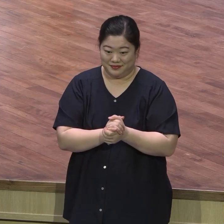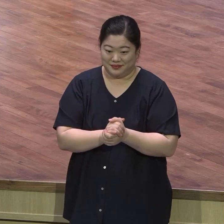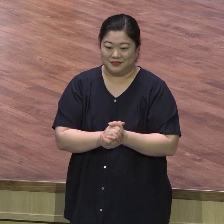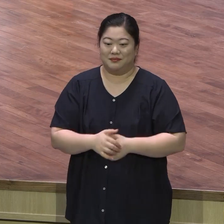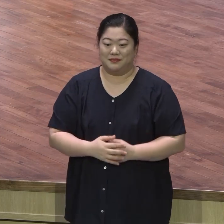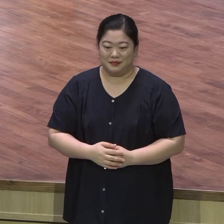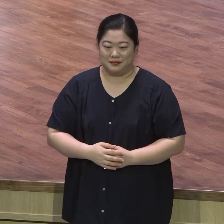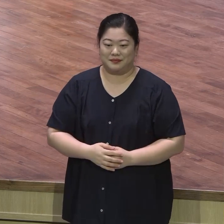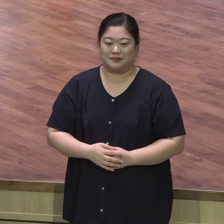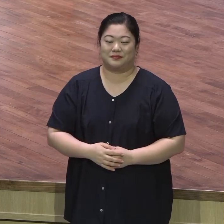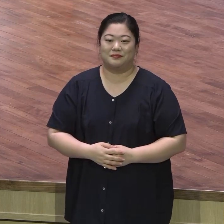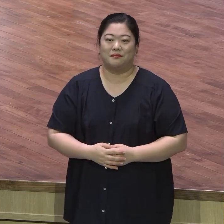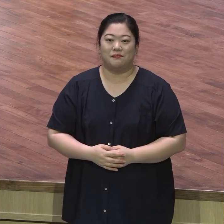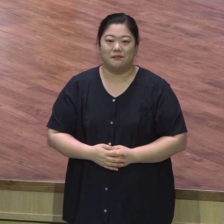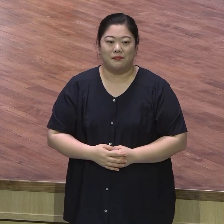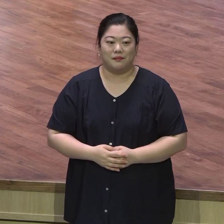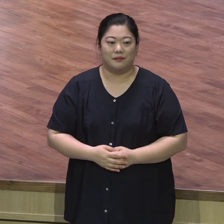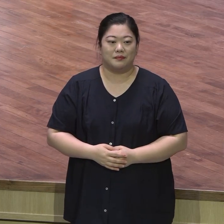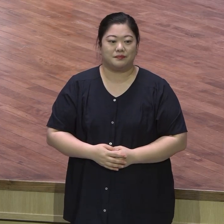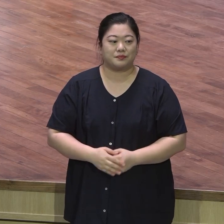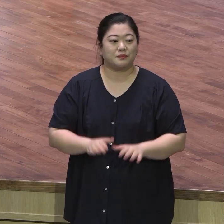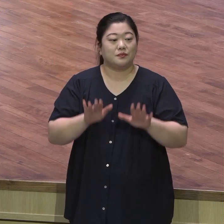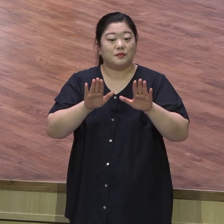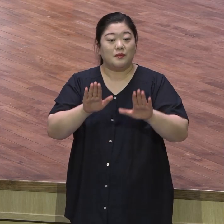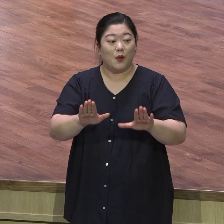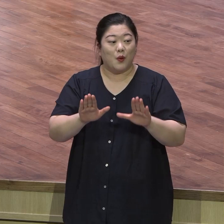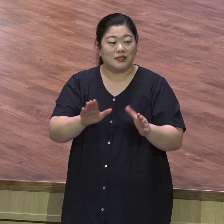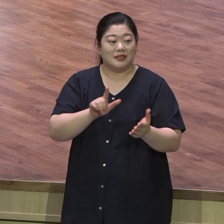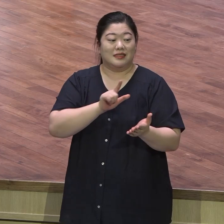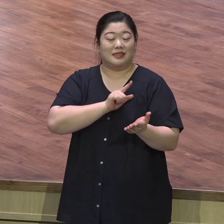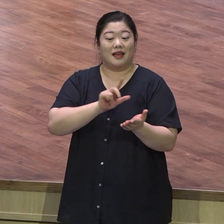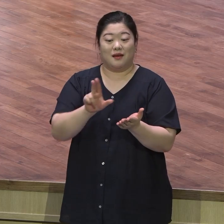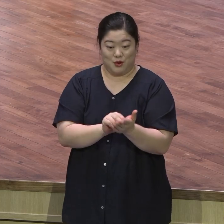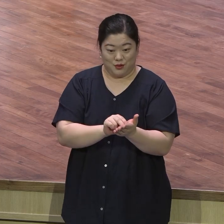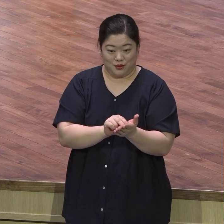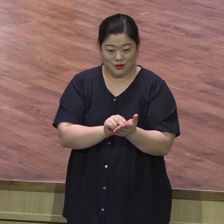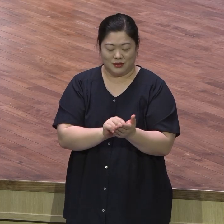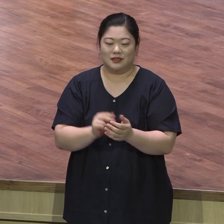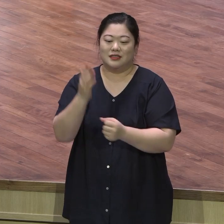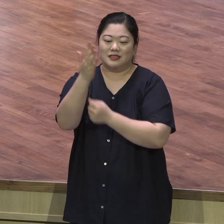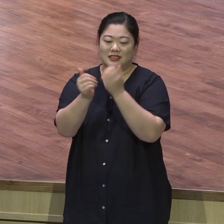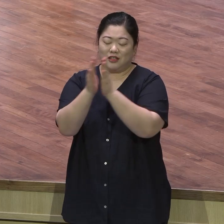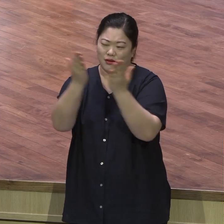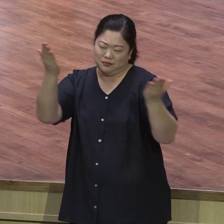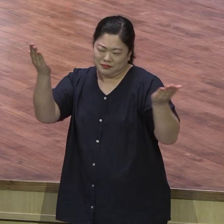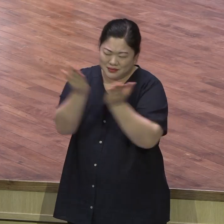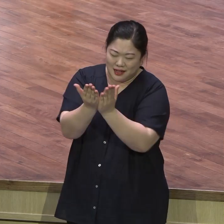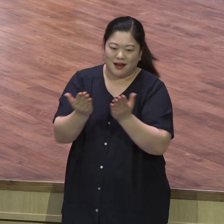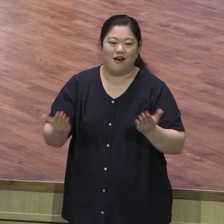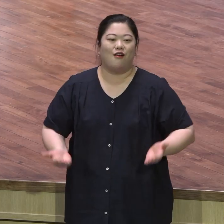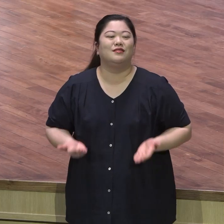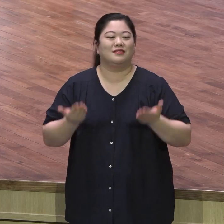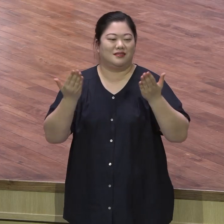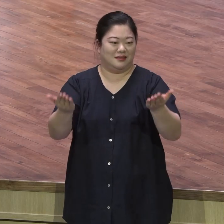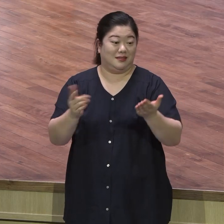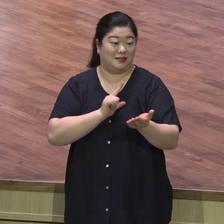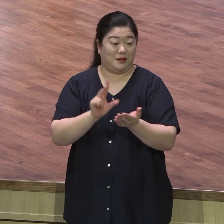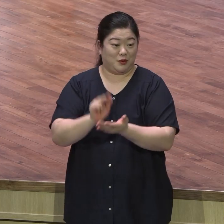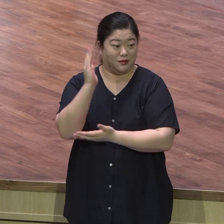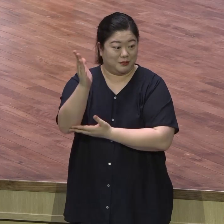말씀 가지고 성경적 헌신이라는 제목으로 말씀을 드립니다. 오늘 말씀